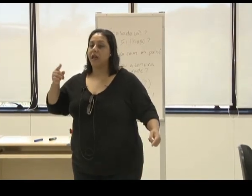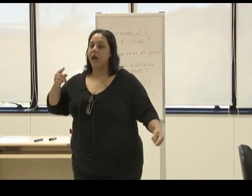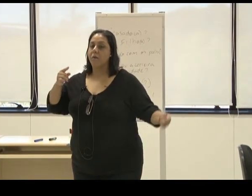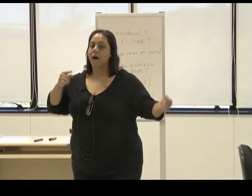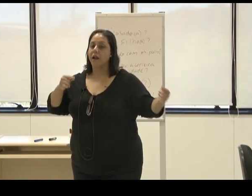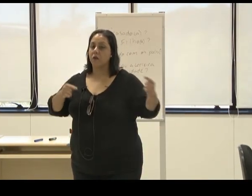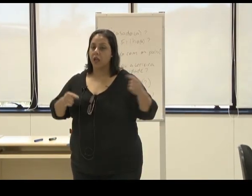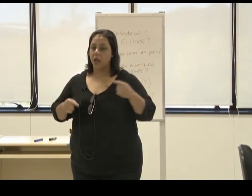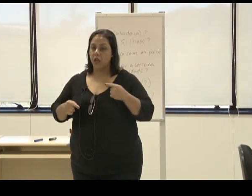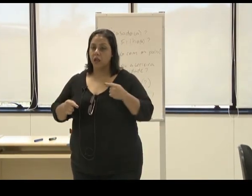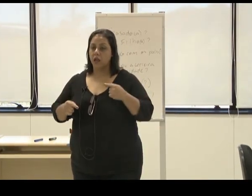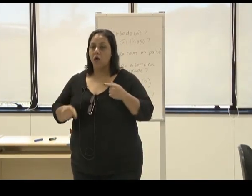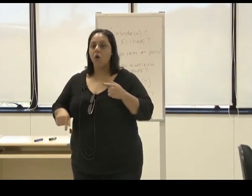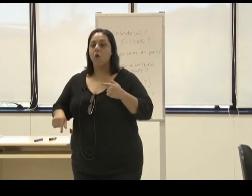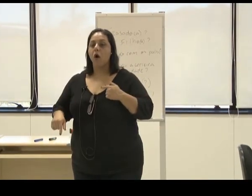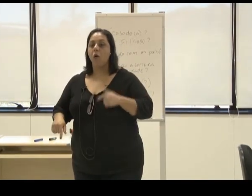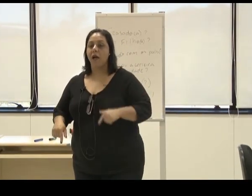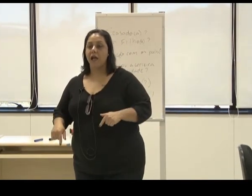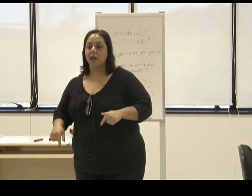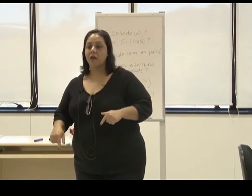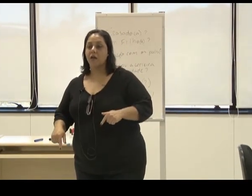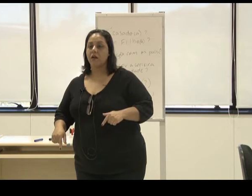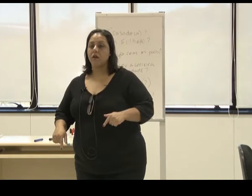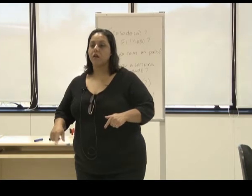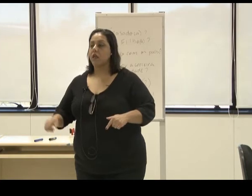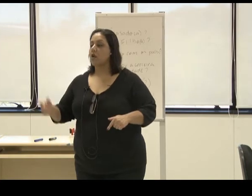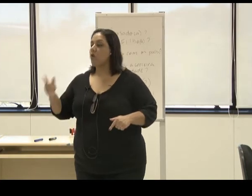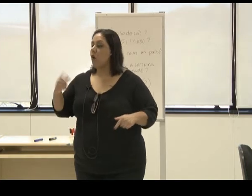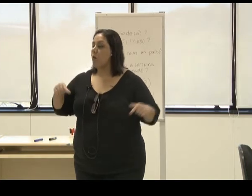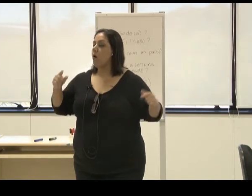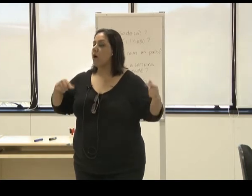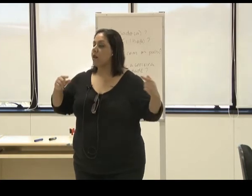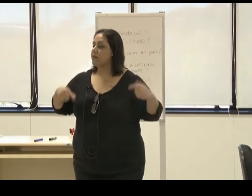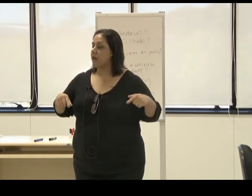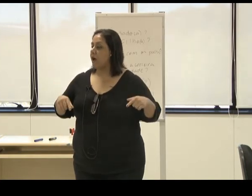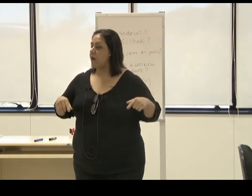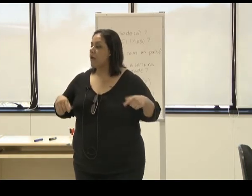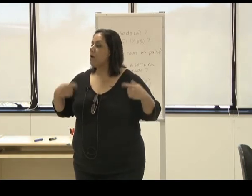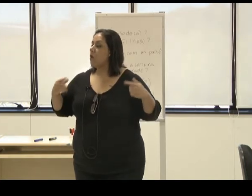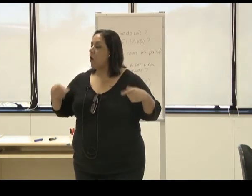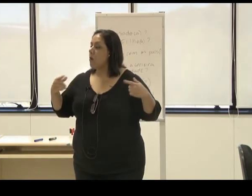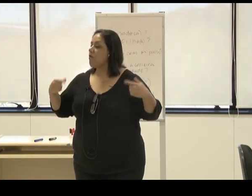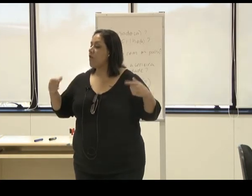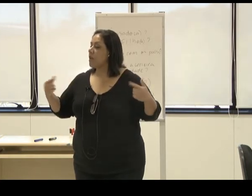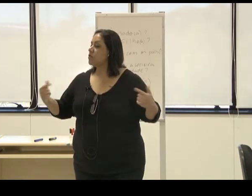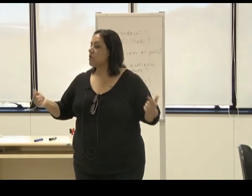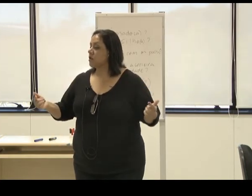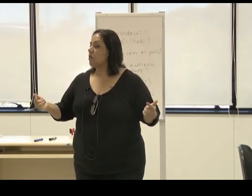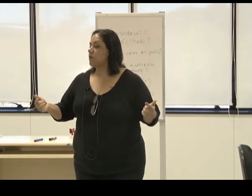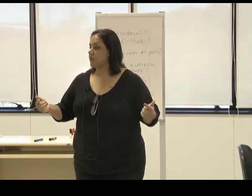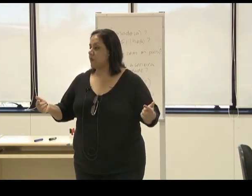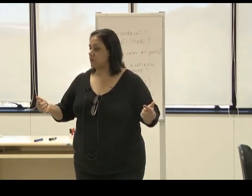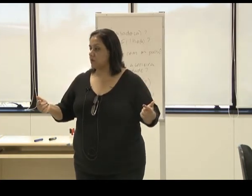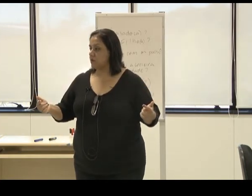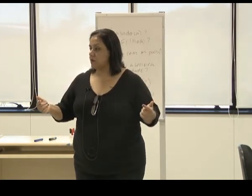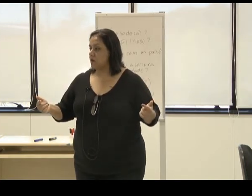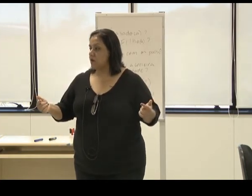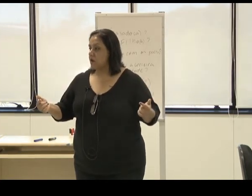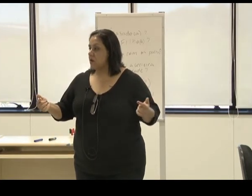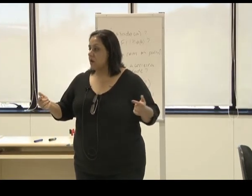para alguém qual era e como organizar, como ver onde achar um processo. Eu não